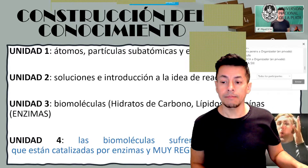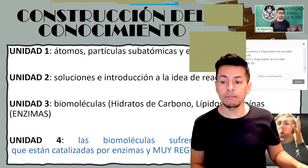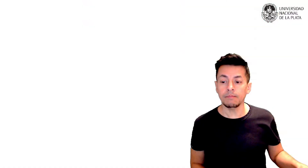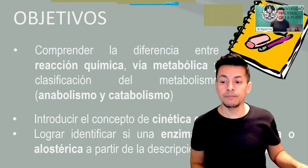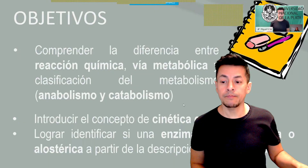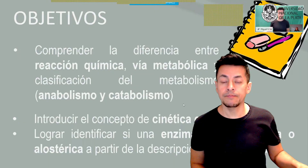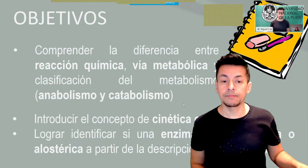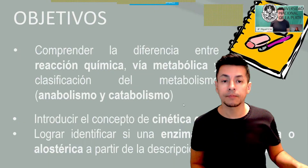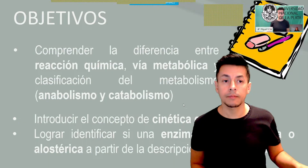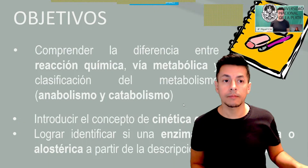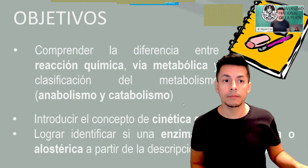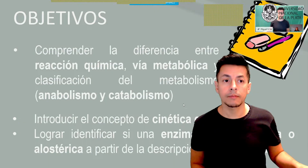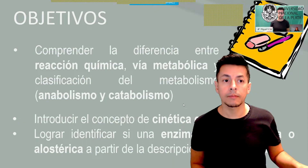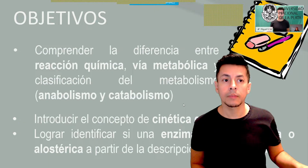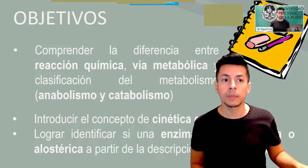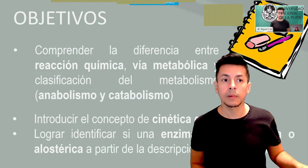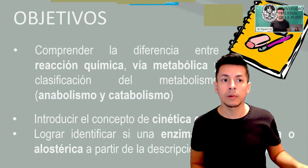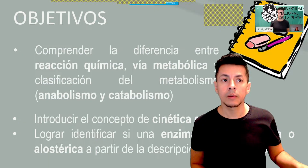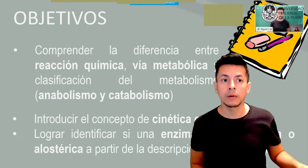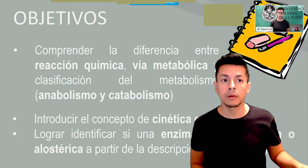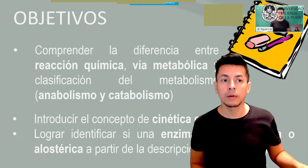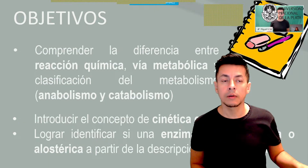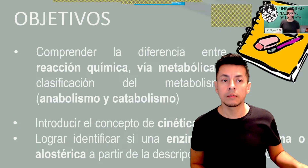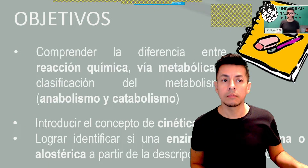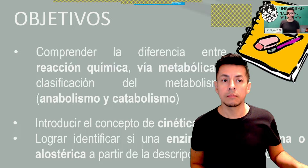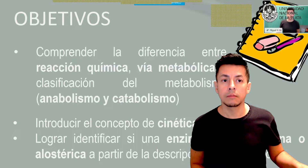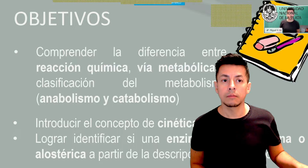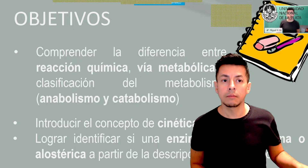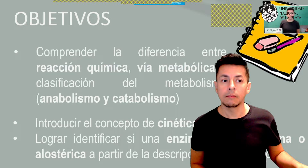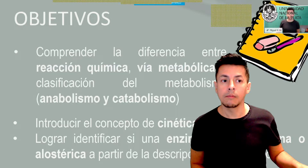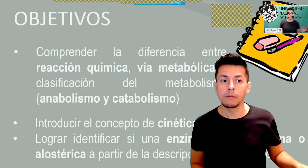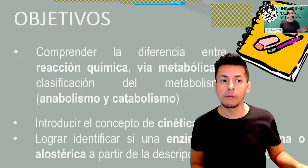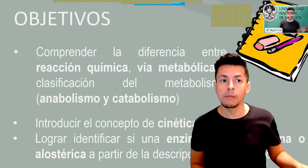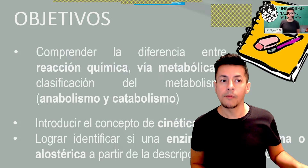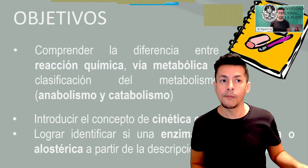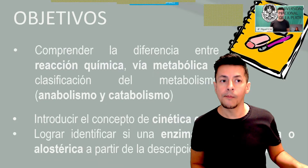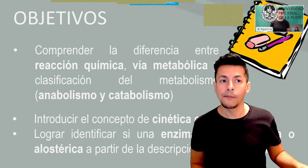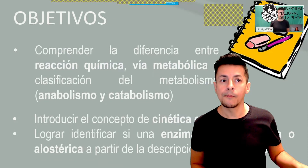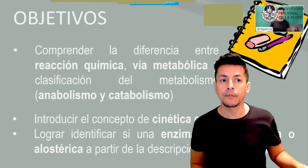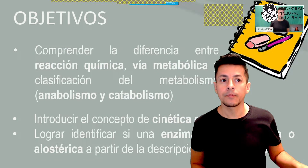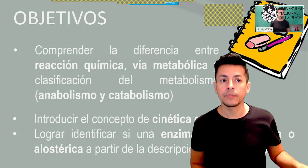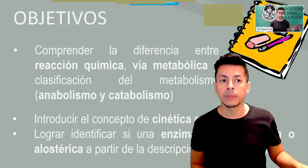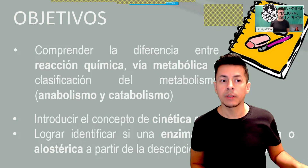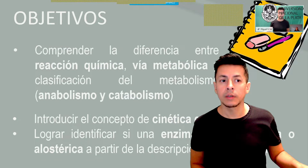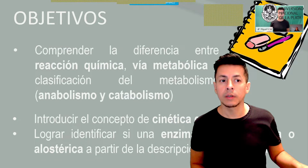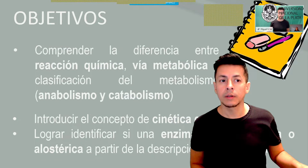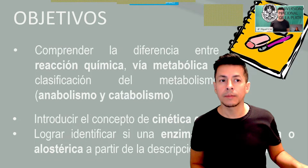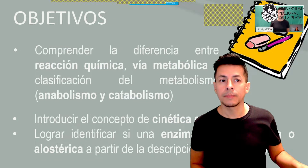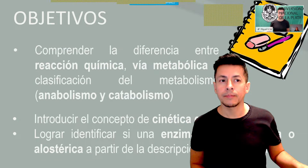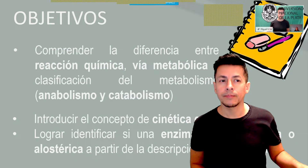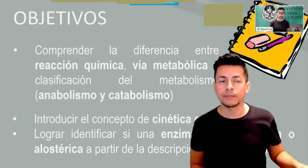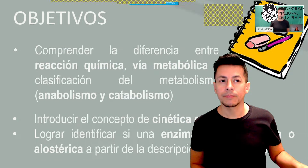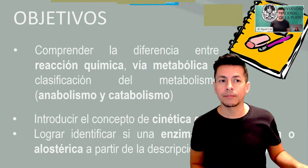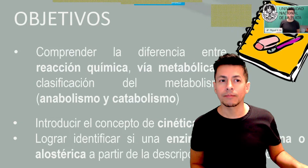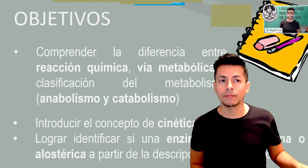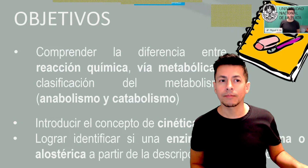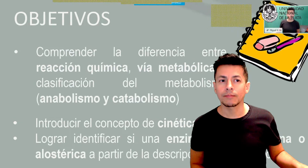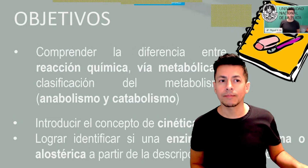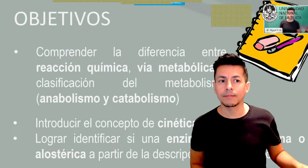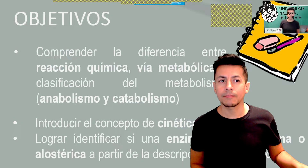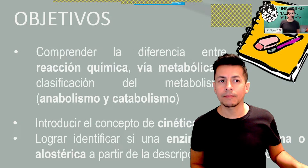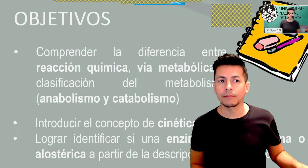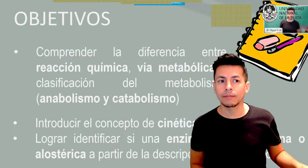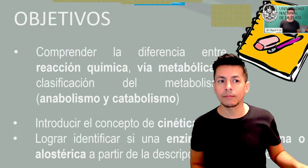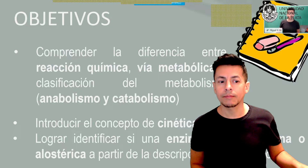Entonces, los objetivos de la clase de hoy son 3. En primer lugar, comprender la diferencia entre una